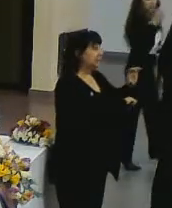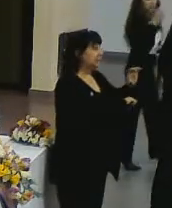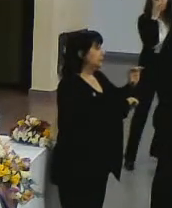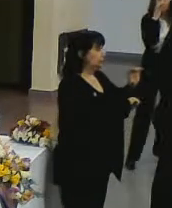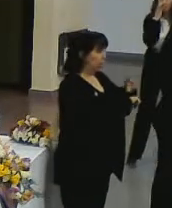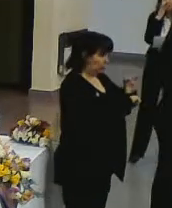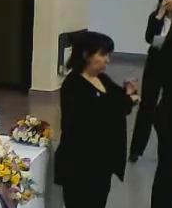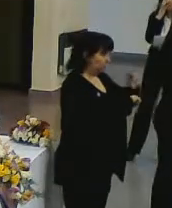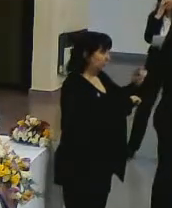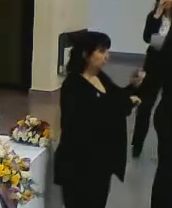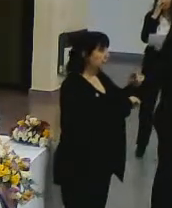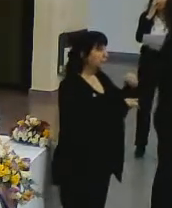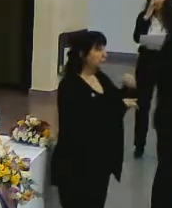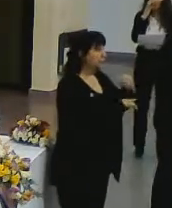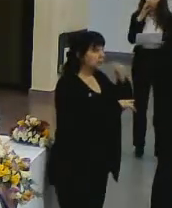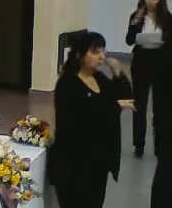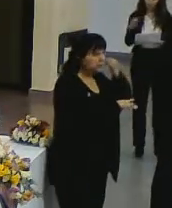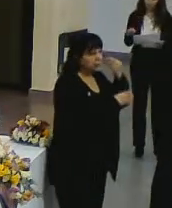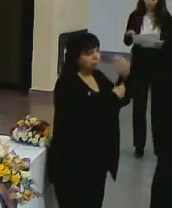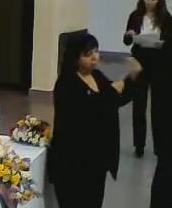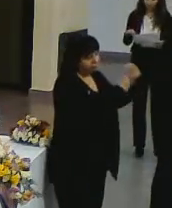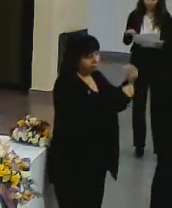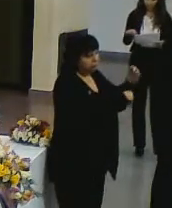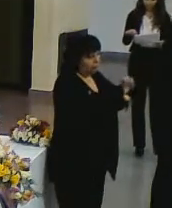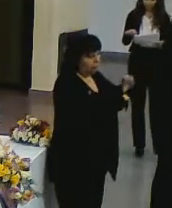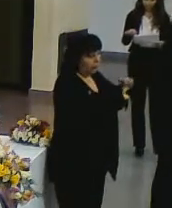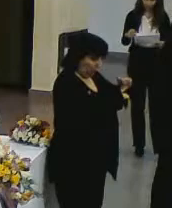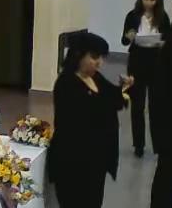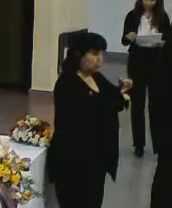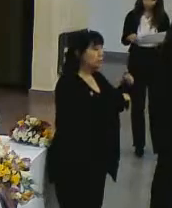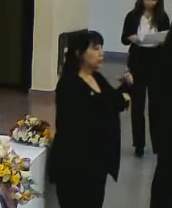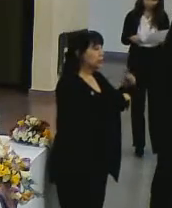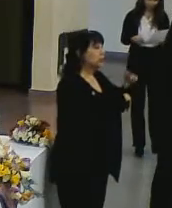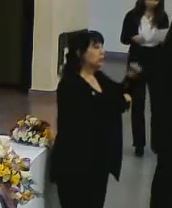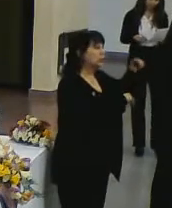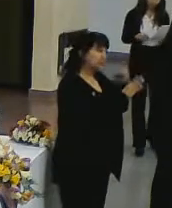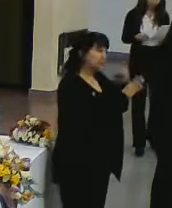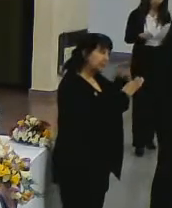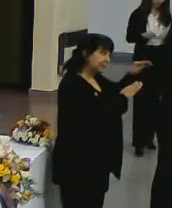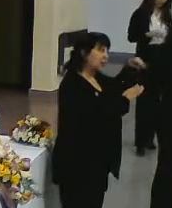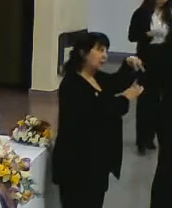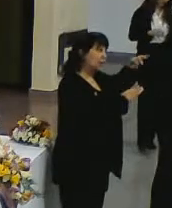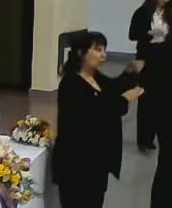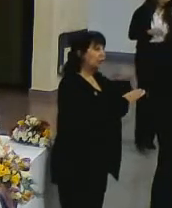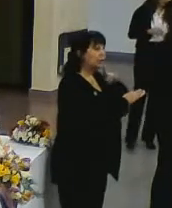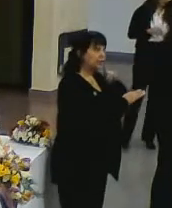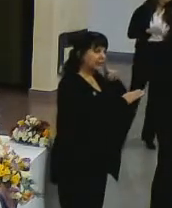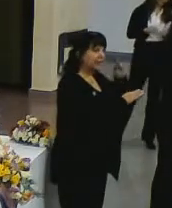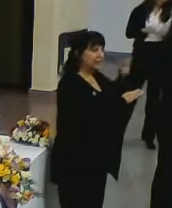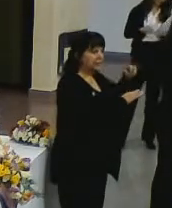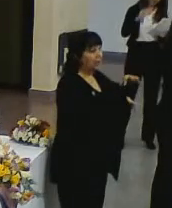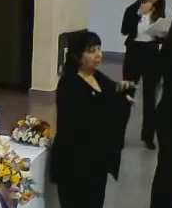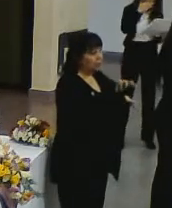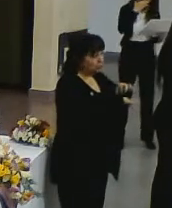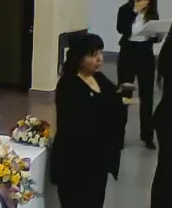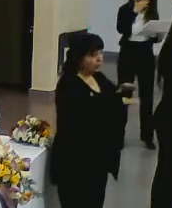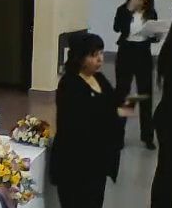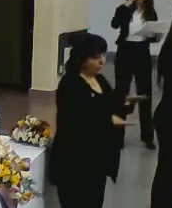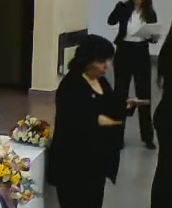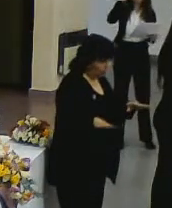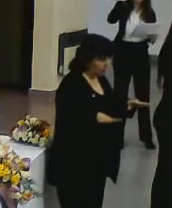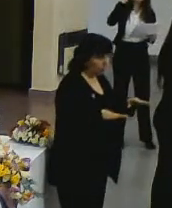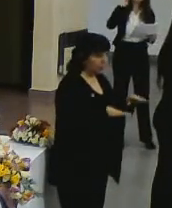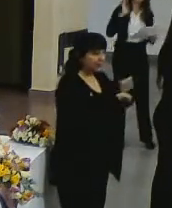Médicas. Residencia de Clínica Pediátrica en el Hospital Dr. Humberto Notti, médico pediatra. Título expedido